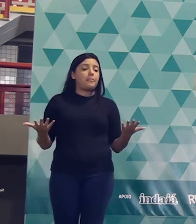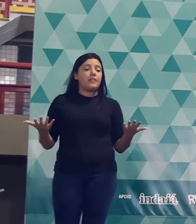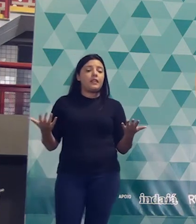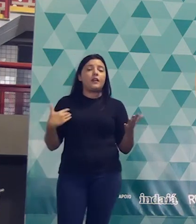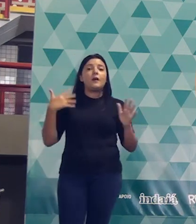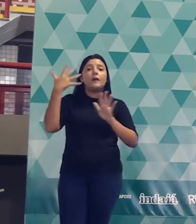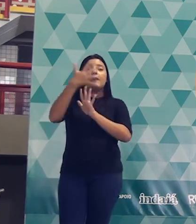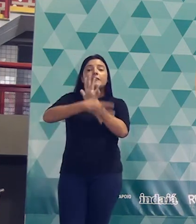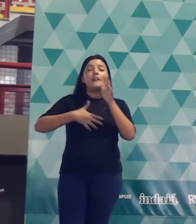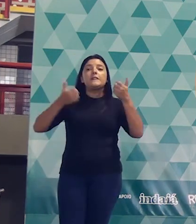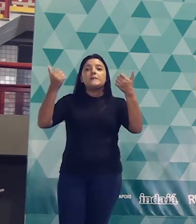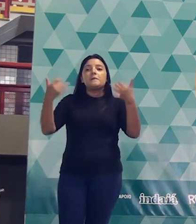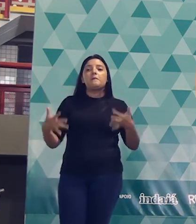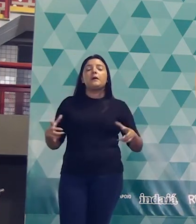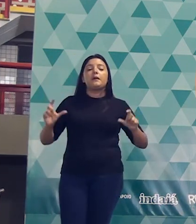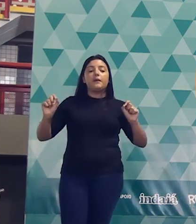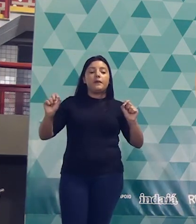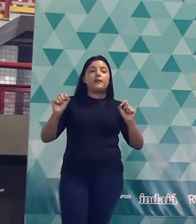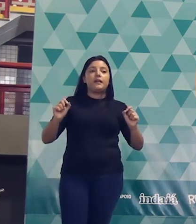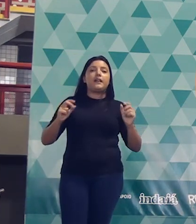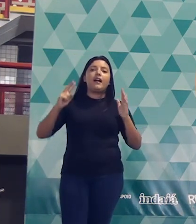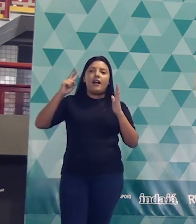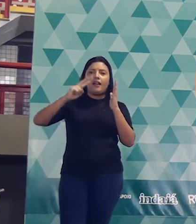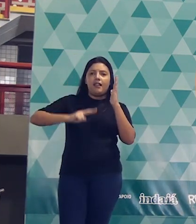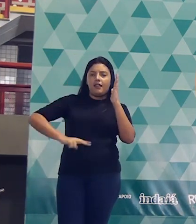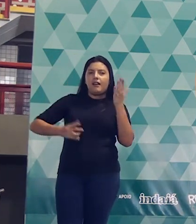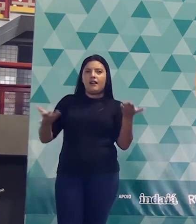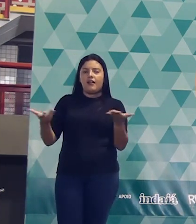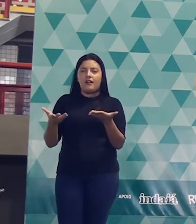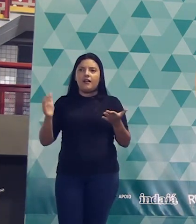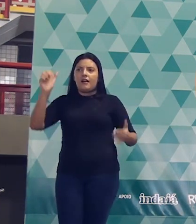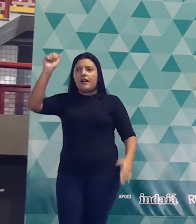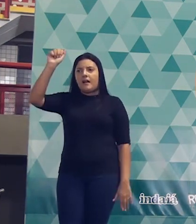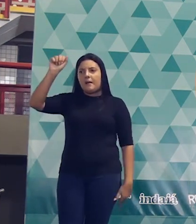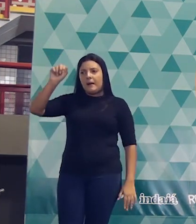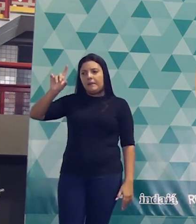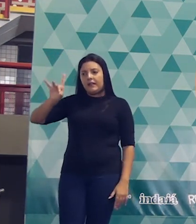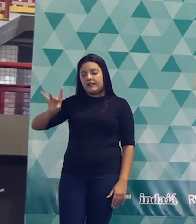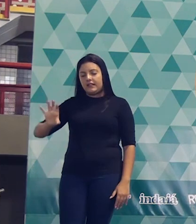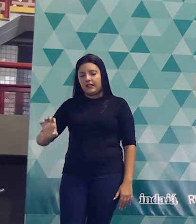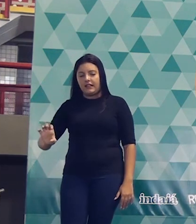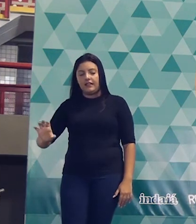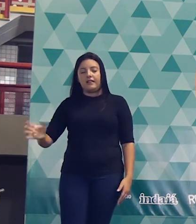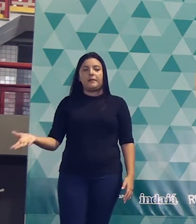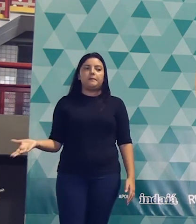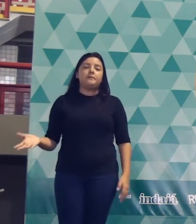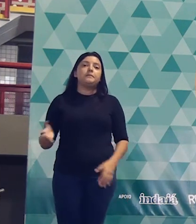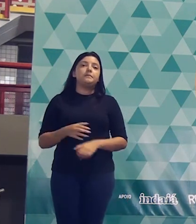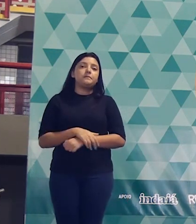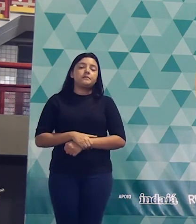quê? Dá um minutinho para você dar uma olhada. Qual a inferência que a gente faz desse texto?